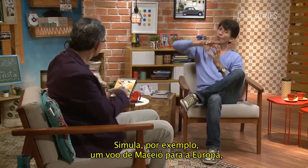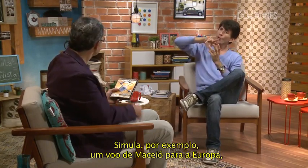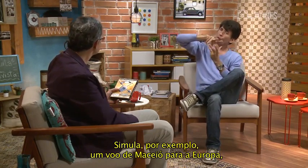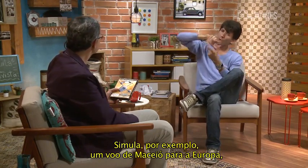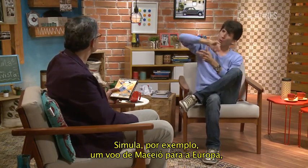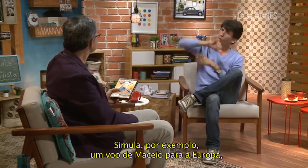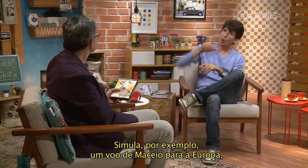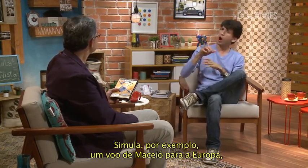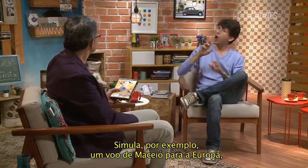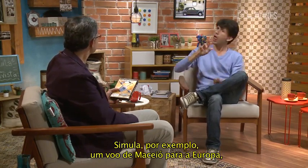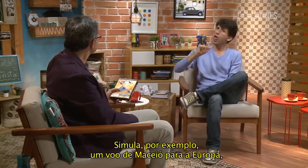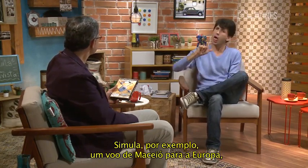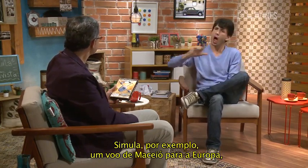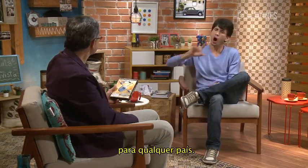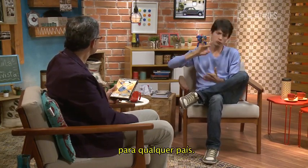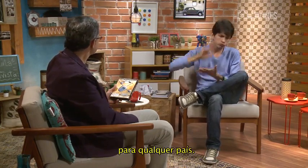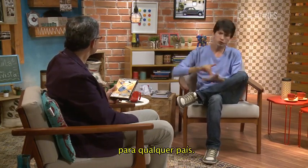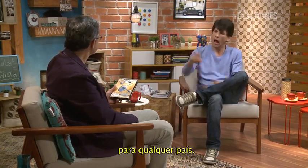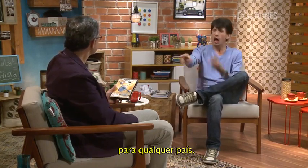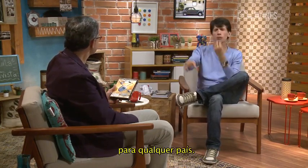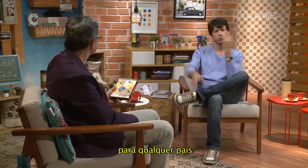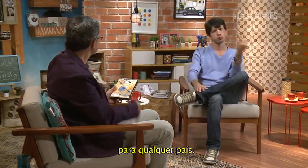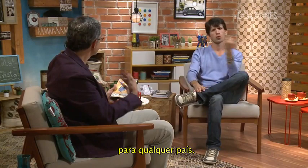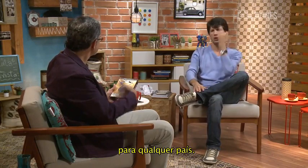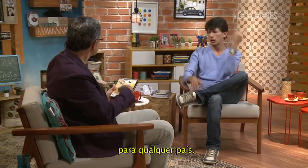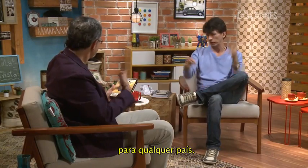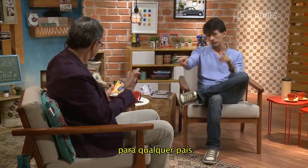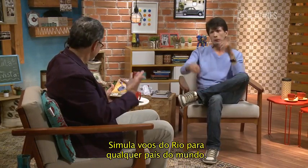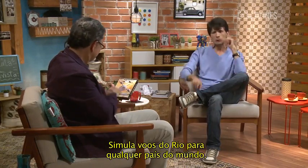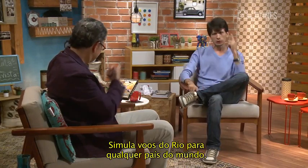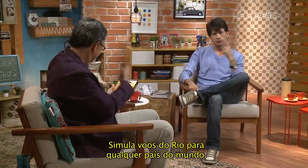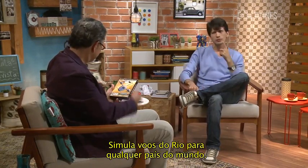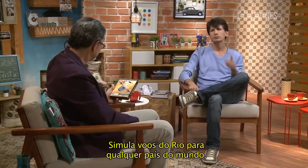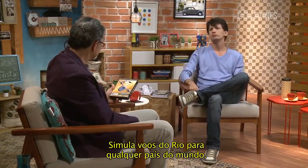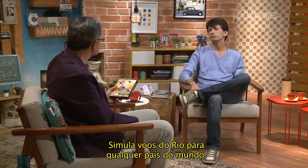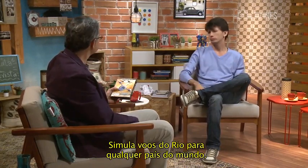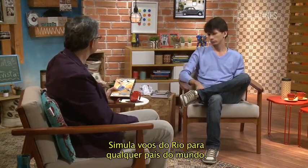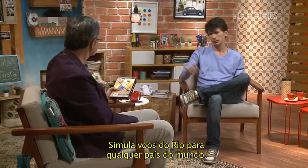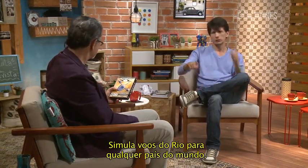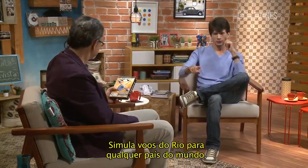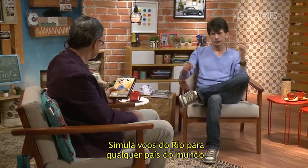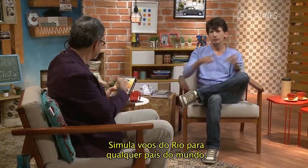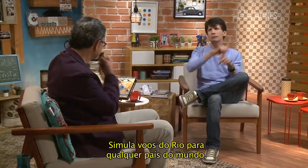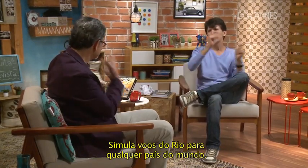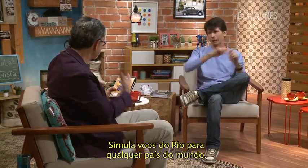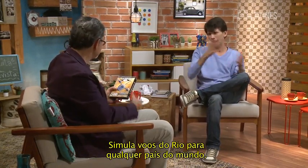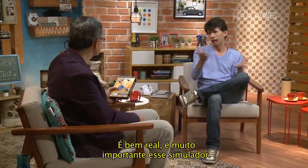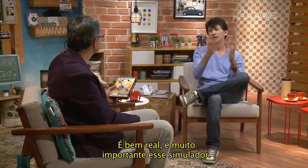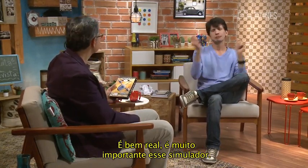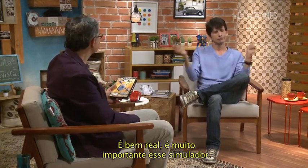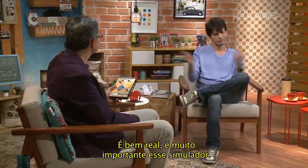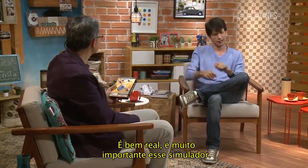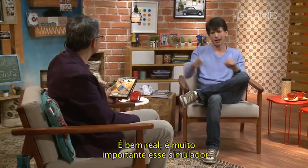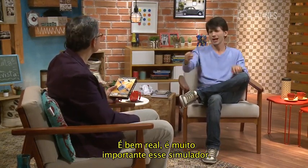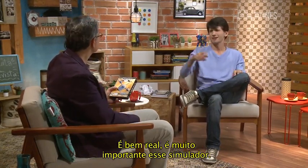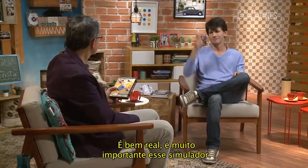Maceió para Europa para qualquer país simula voo para o Rio ou para qualquer país do mundo é bem real é muito